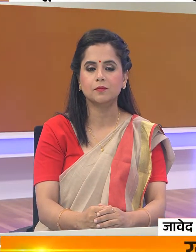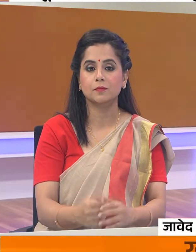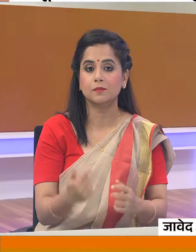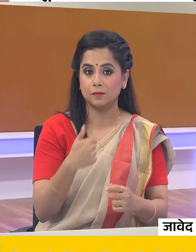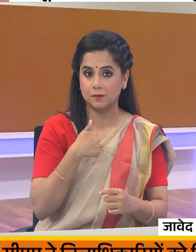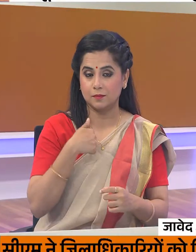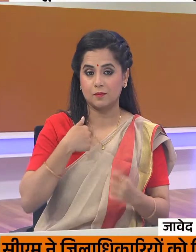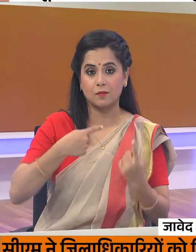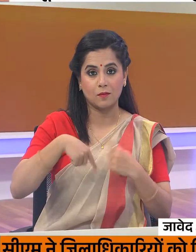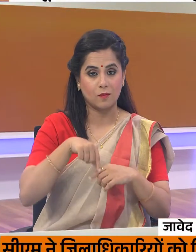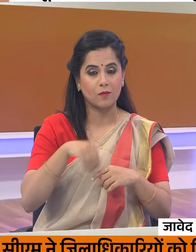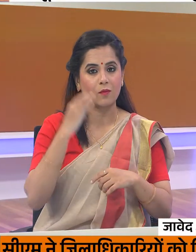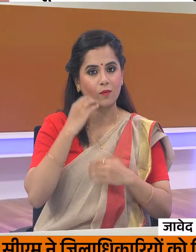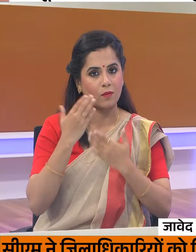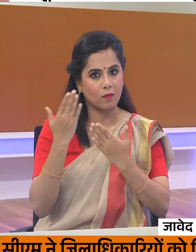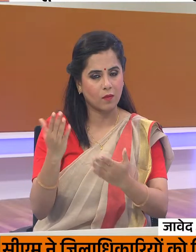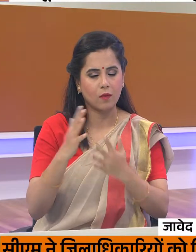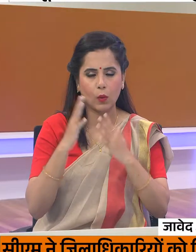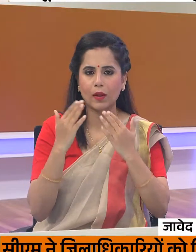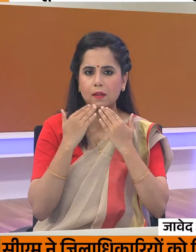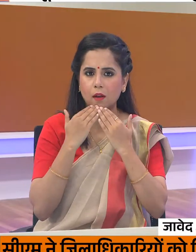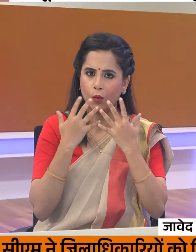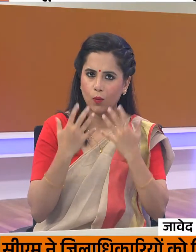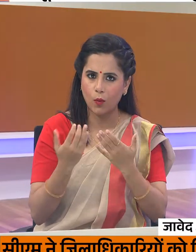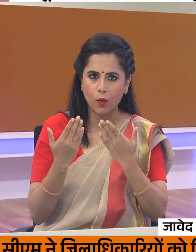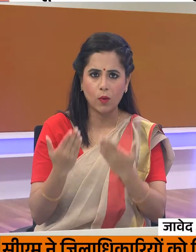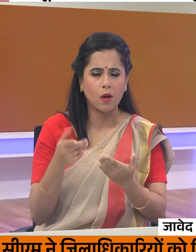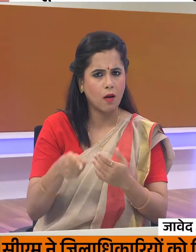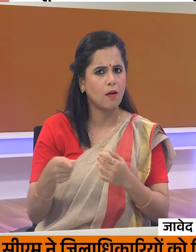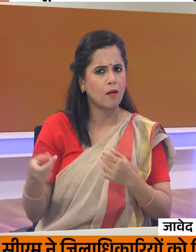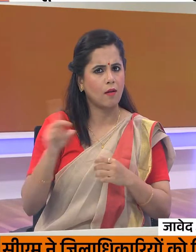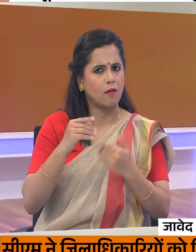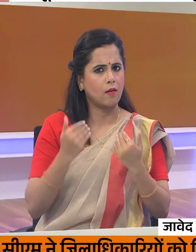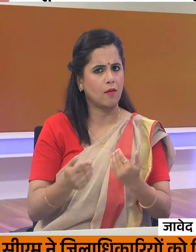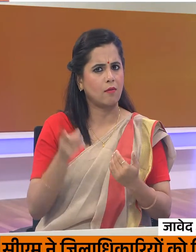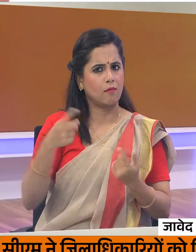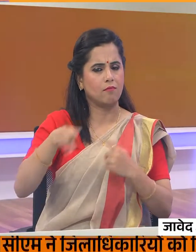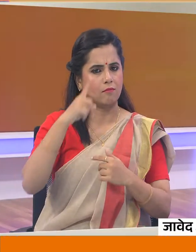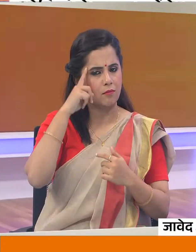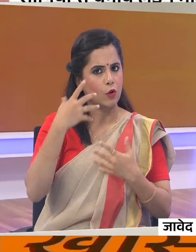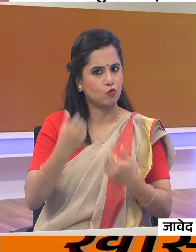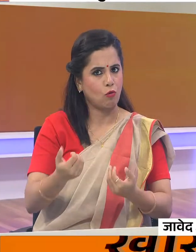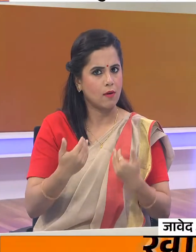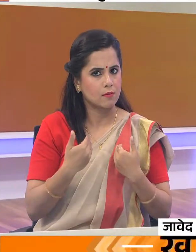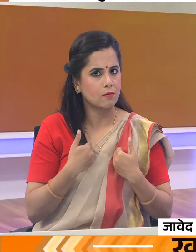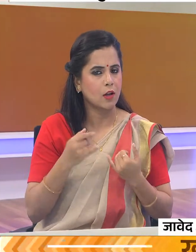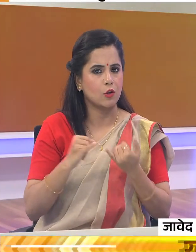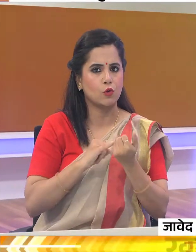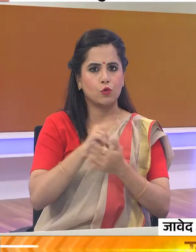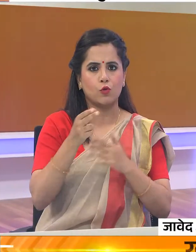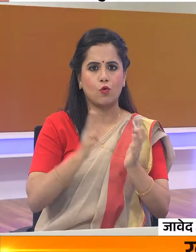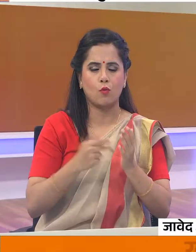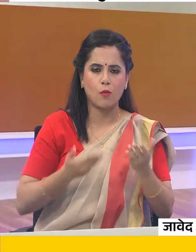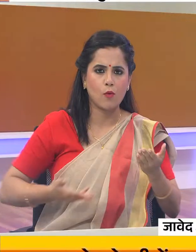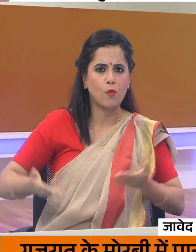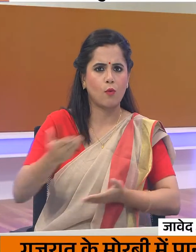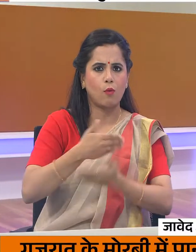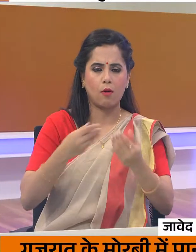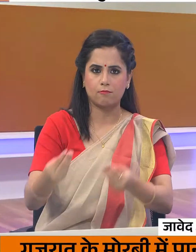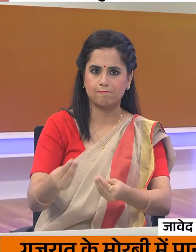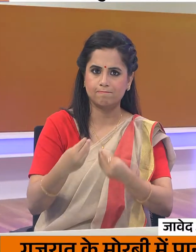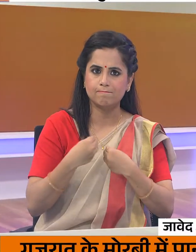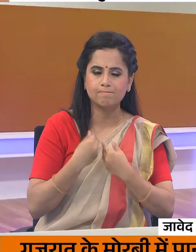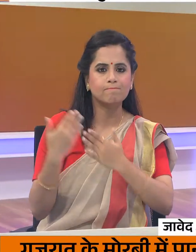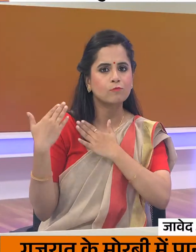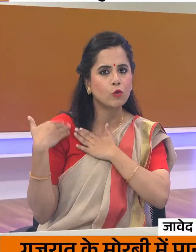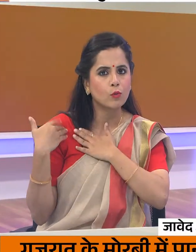मैं अपने नरेंद्र मोदी जी का बहुत शुक्रगुजार हूं कि आज फिर एक बार उन लोगों ने मुझ पे भरोसा किया और शोपियान के आवाम को मैंडेट दिया है। ये